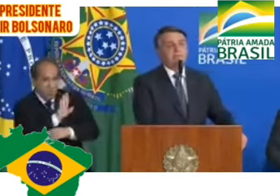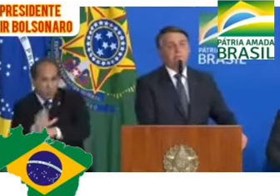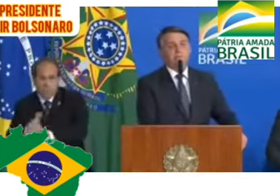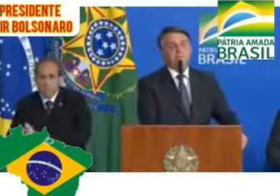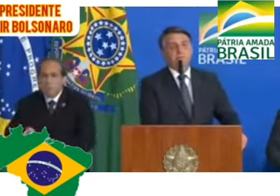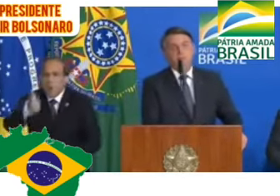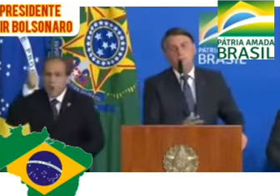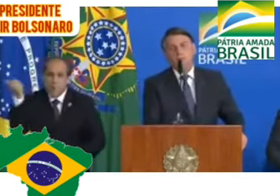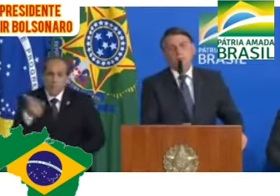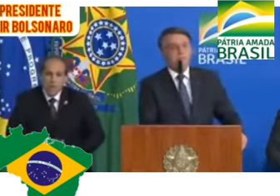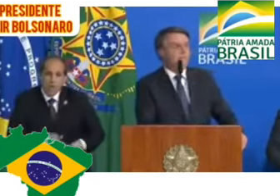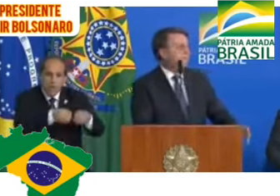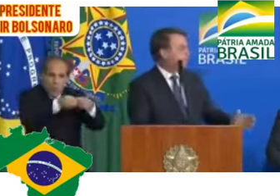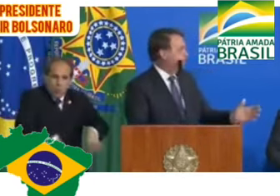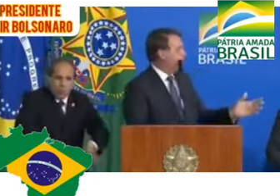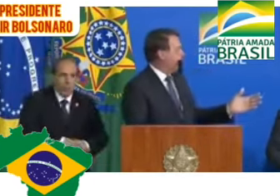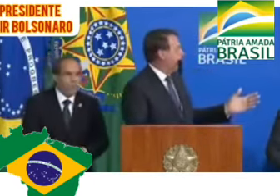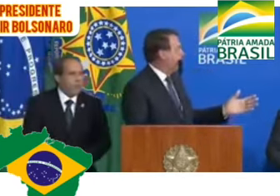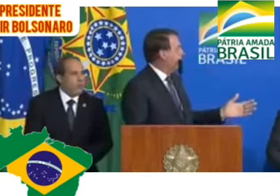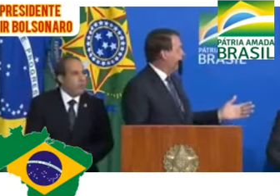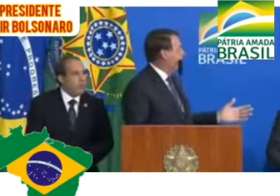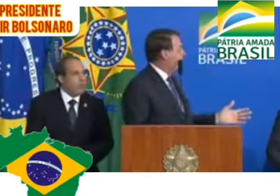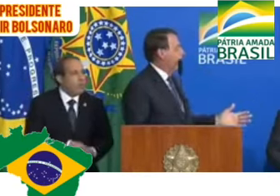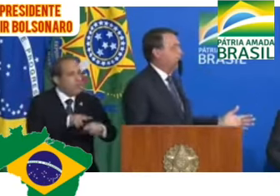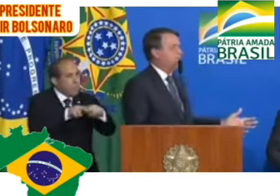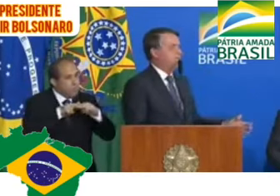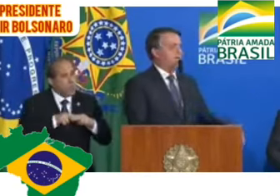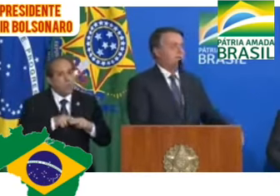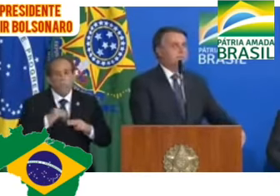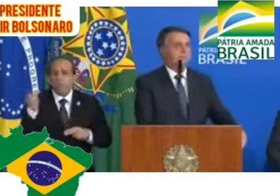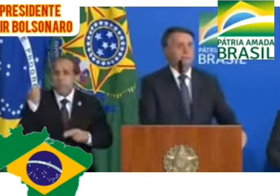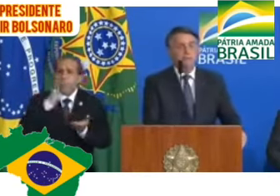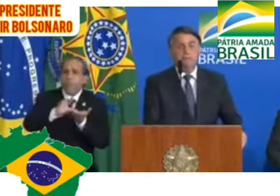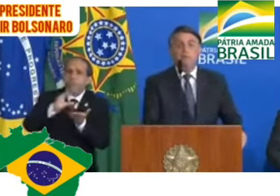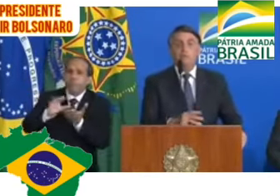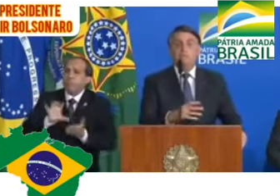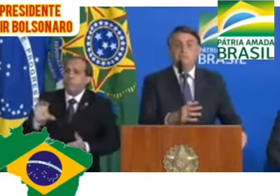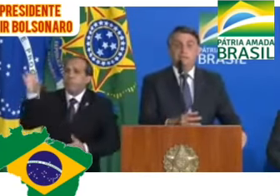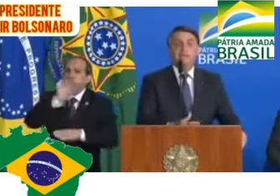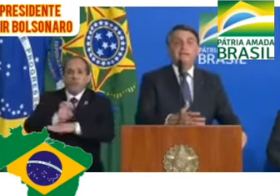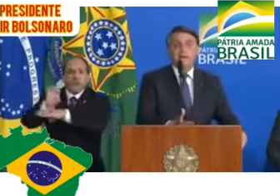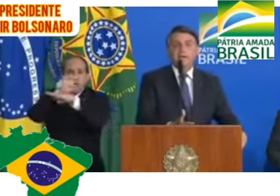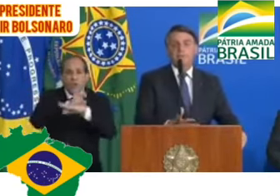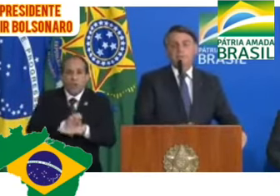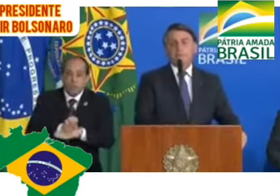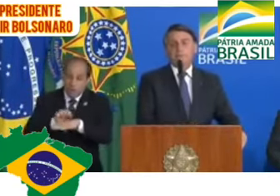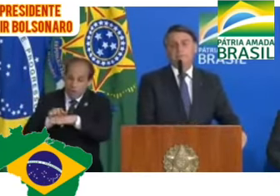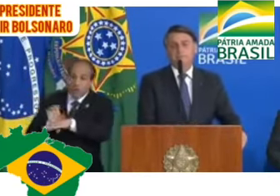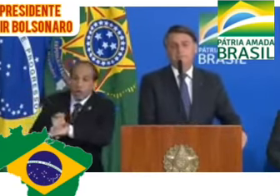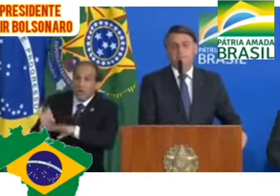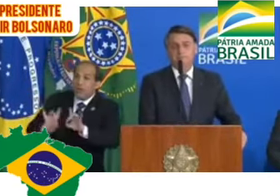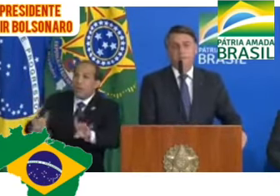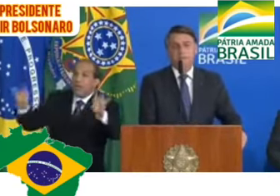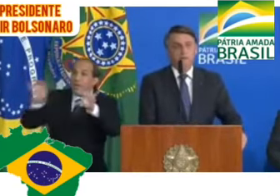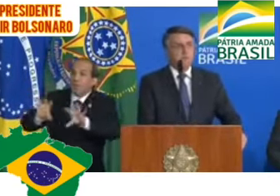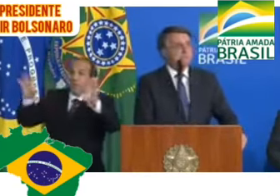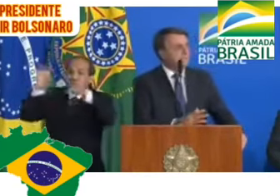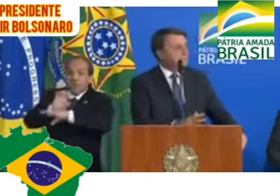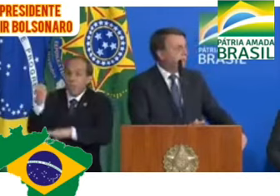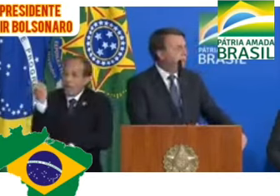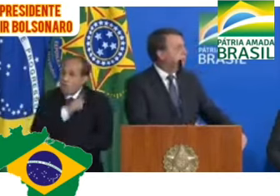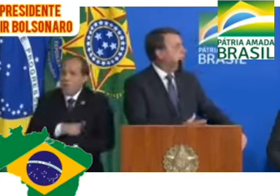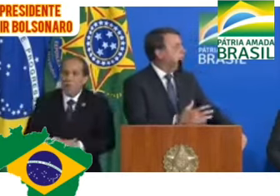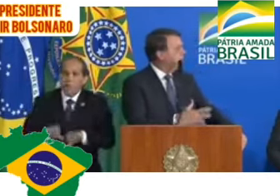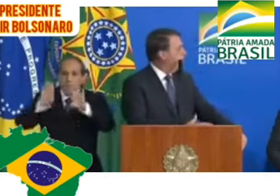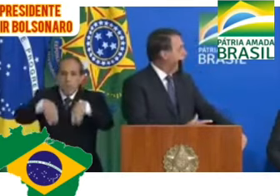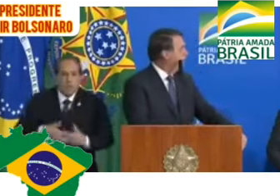realmente perderam. E com toda certeza, isso eu acho que vai para investimento nos estados. Então, os estados ganharam com isso. Agora, os